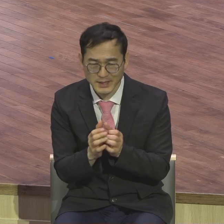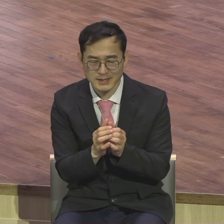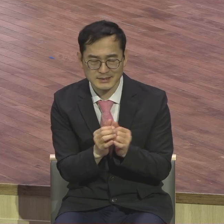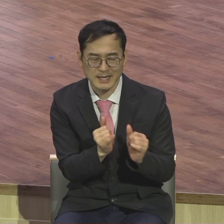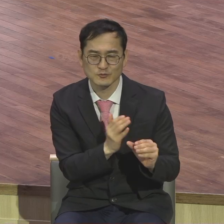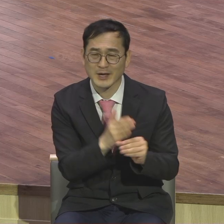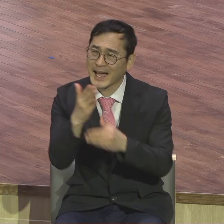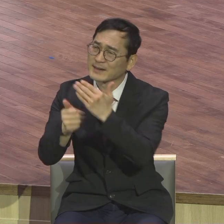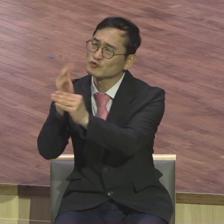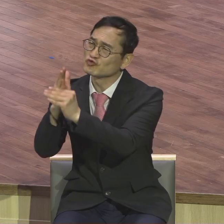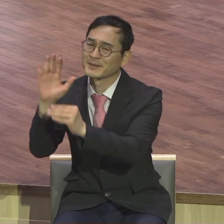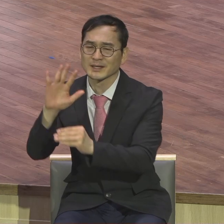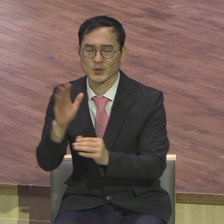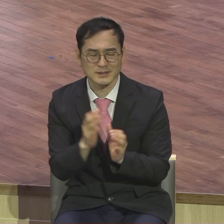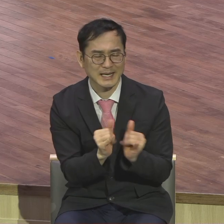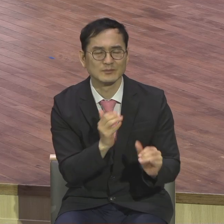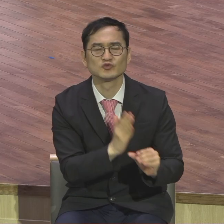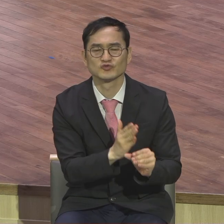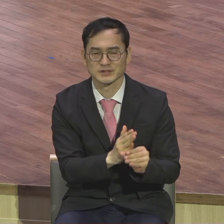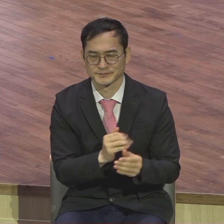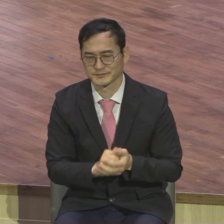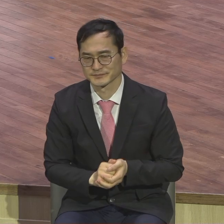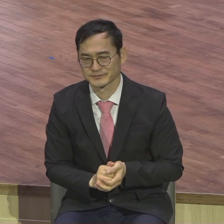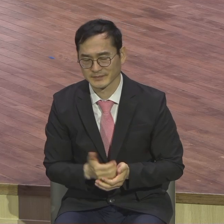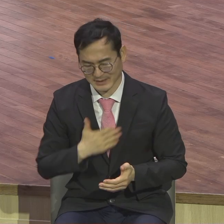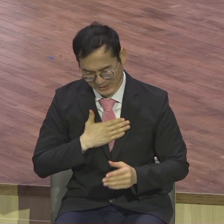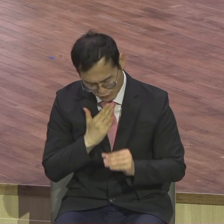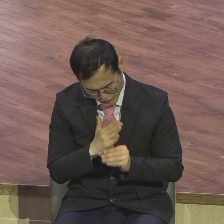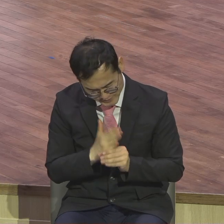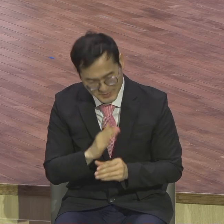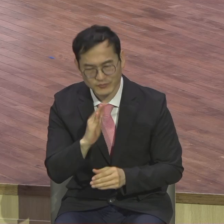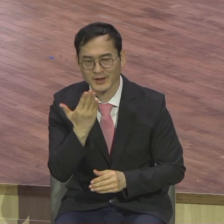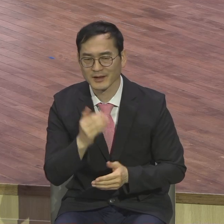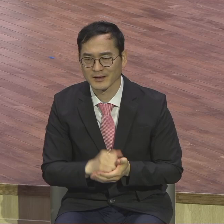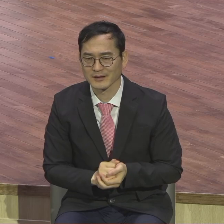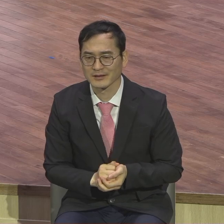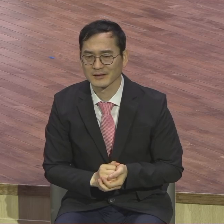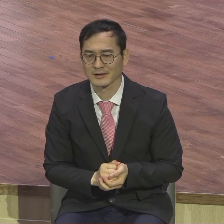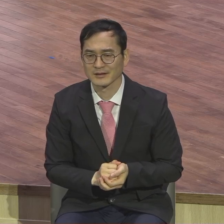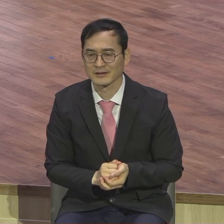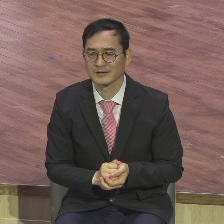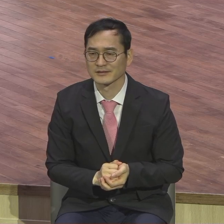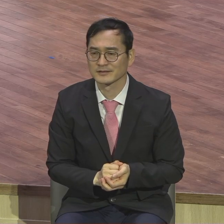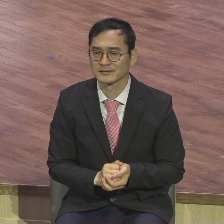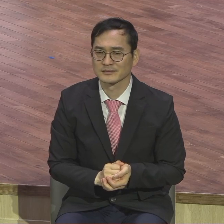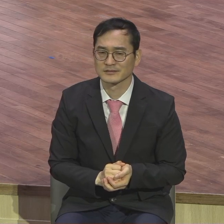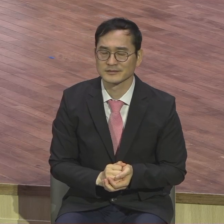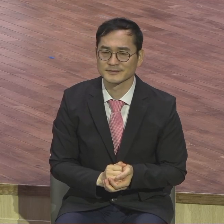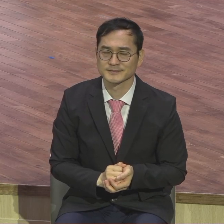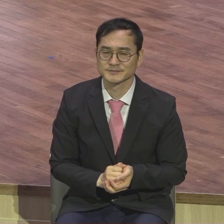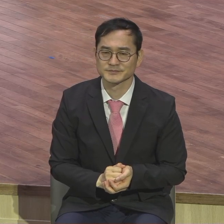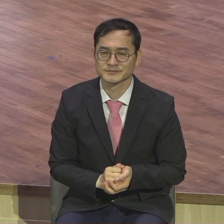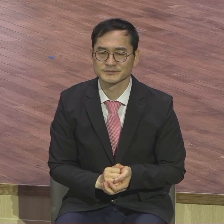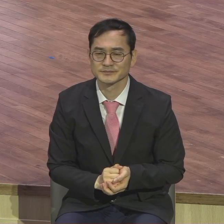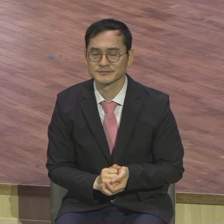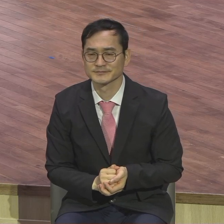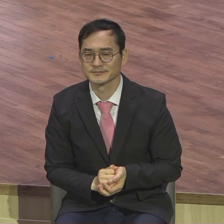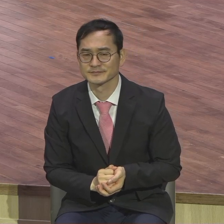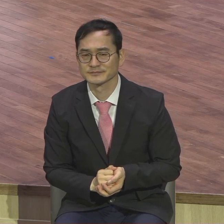말씀의 인도를 못 받으니까 지 생각이라도 해야 될 거 아니에요. 자기 방법으로 써야 살아남지. 그게 인본주의 씁니다.